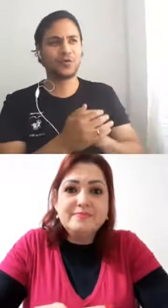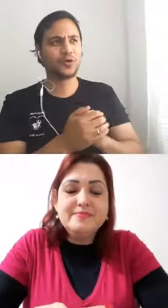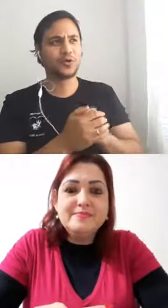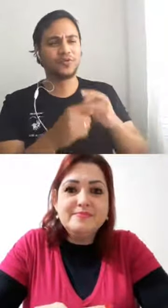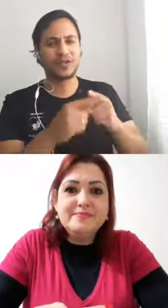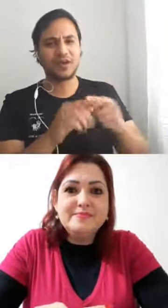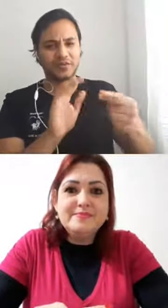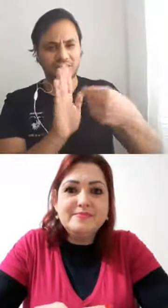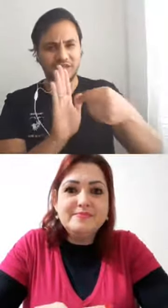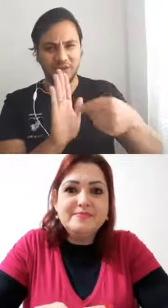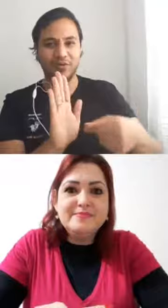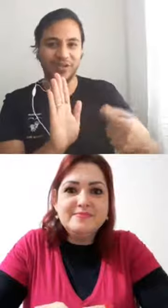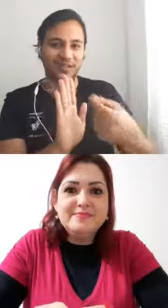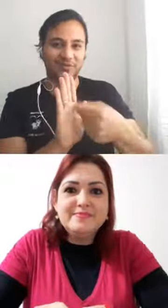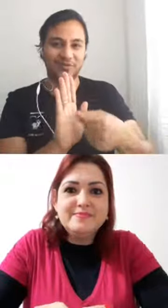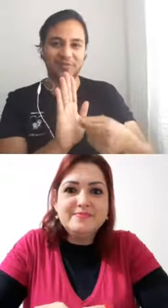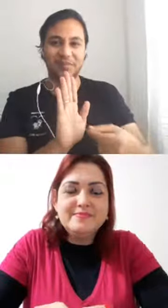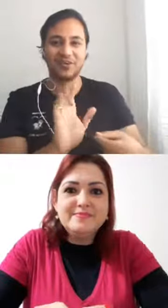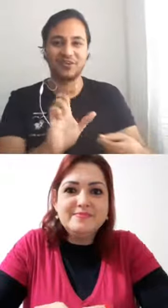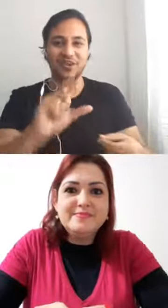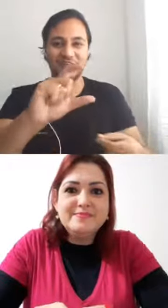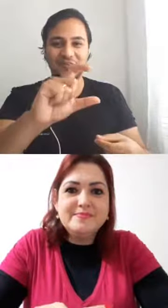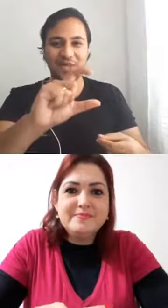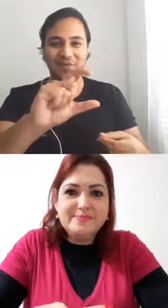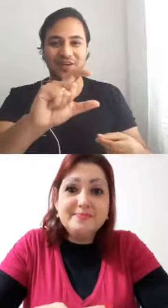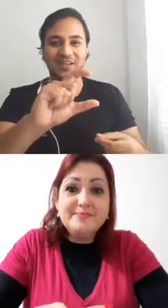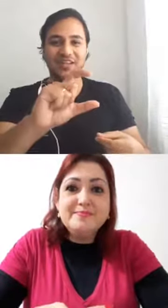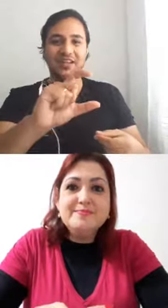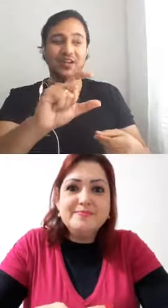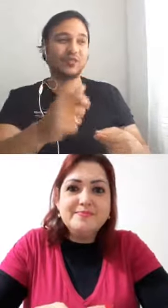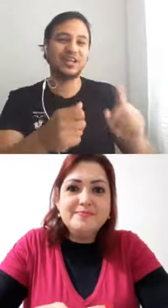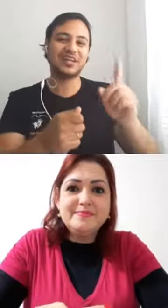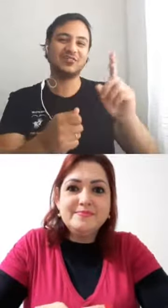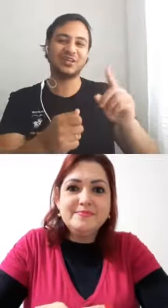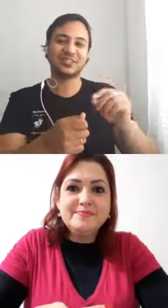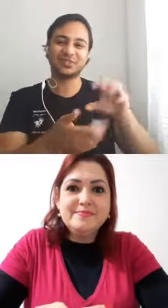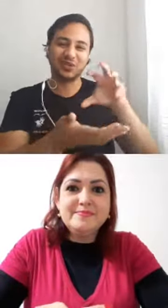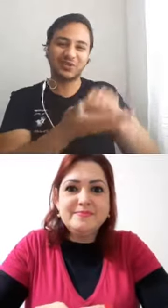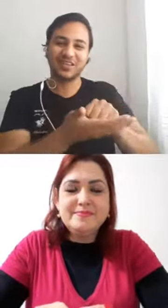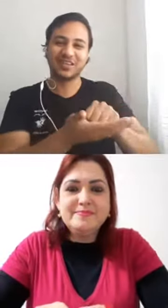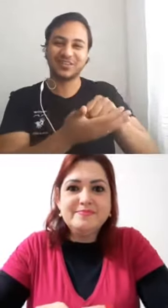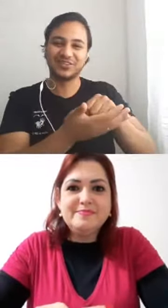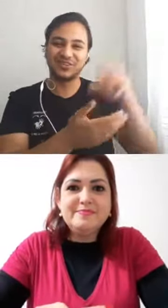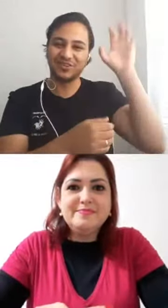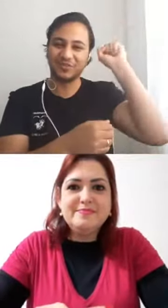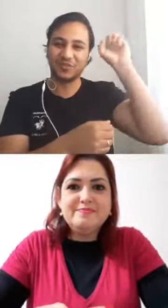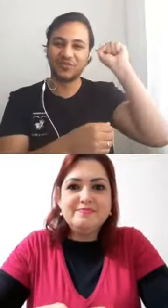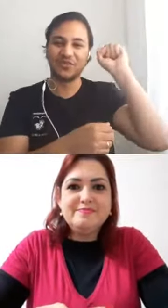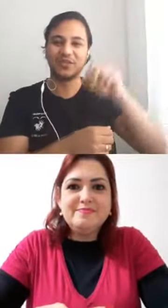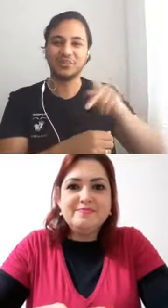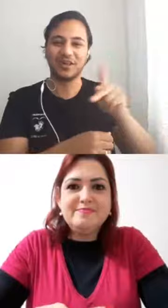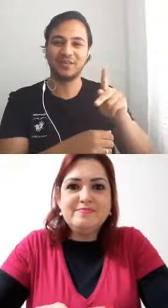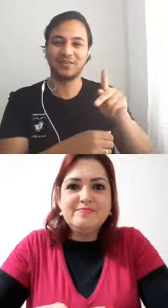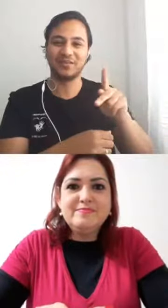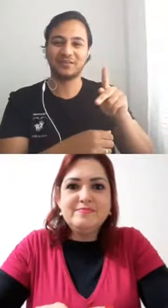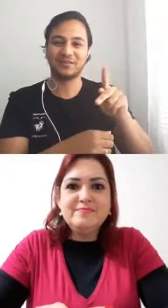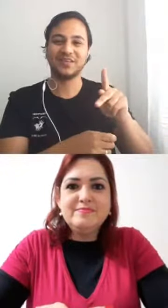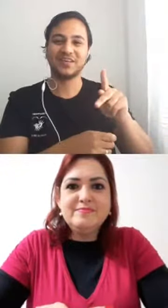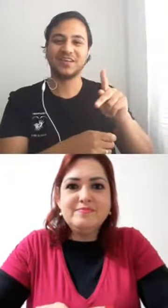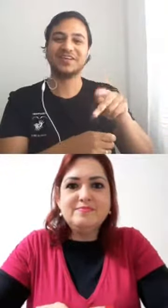ficou por último. Ele foi lá, escreveu ainda num papelzinho, ó, não me chamaram ainda. Ele falou, não, nós estamos só contratando o professor ouvinte para